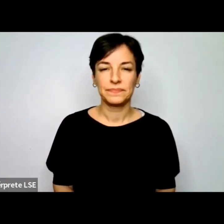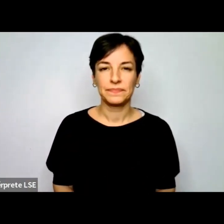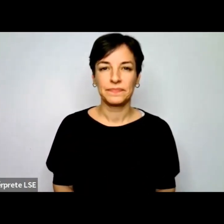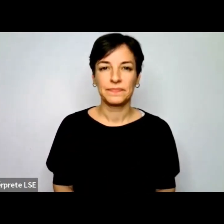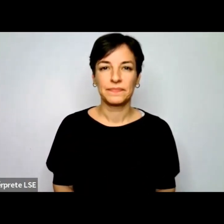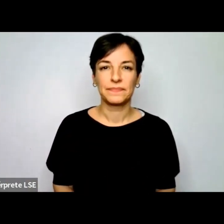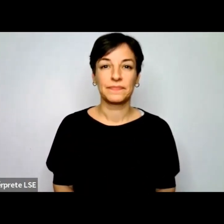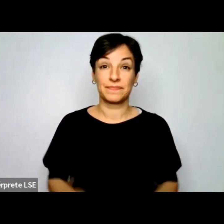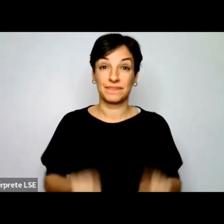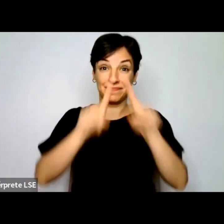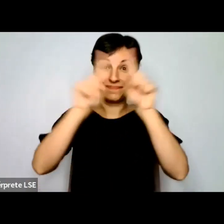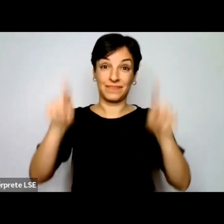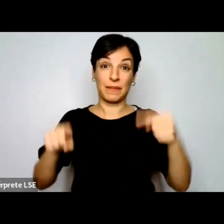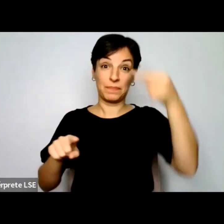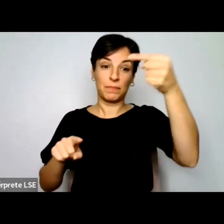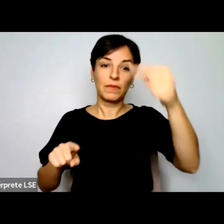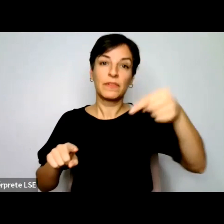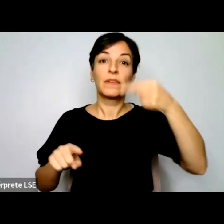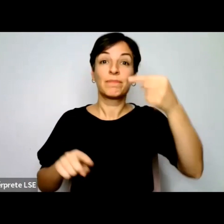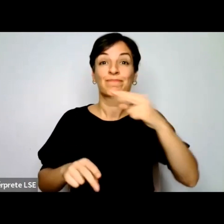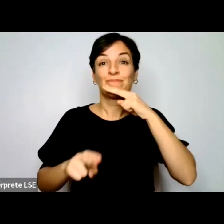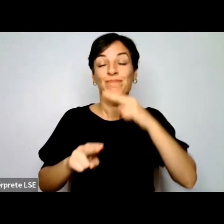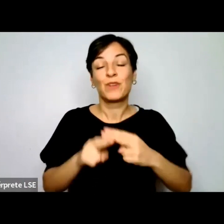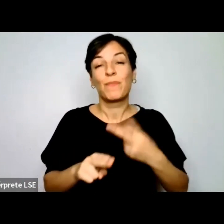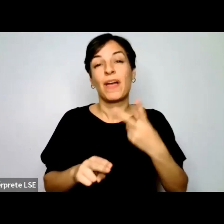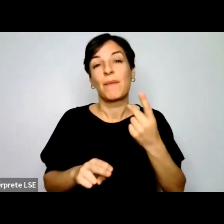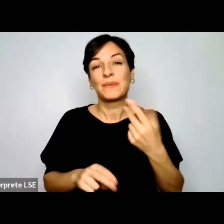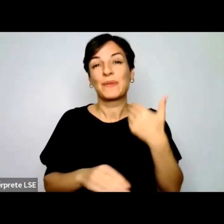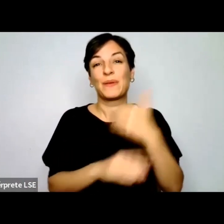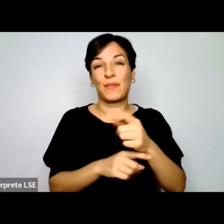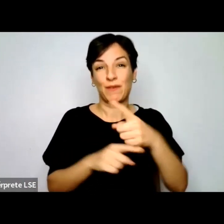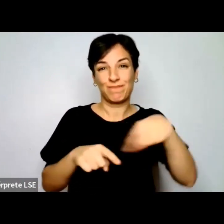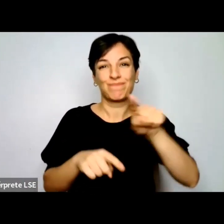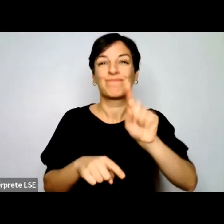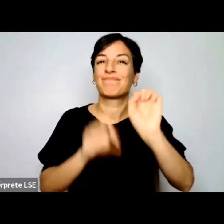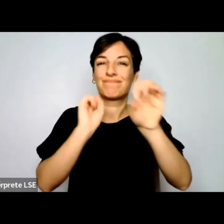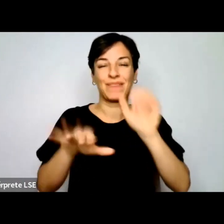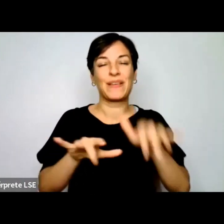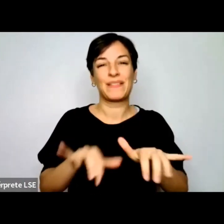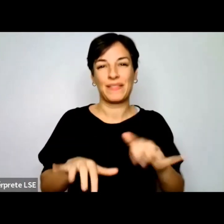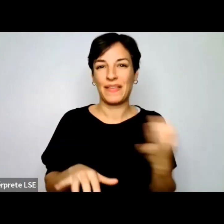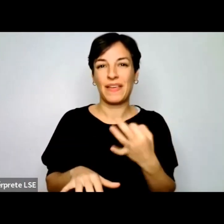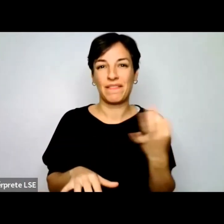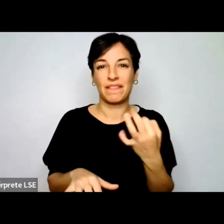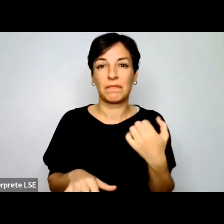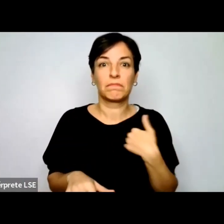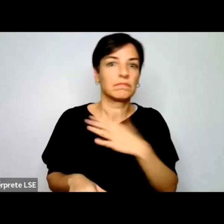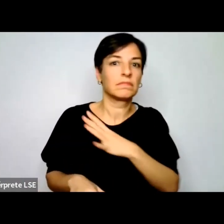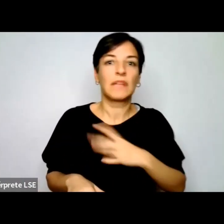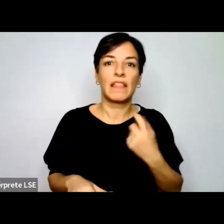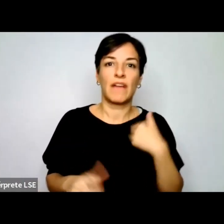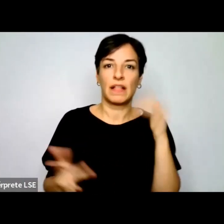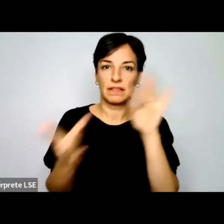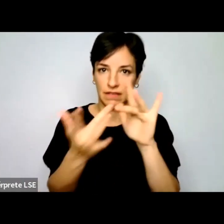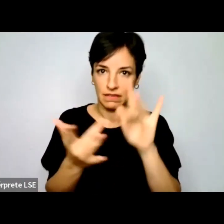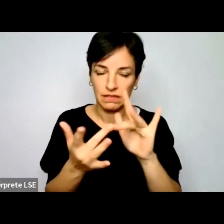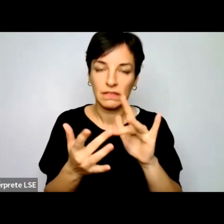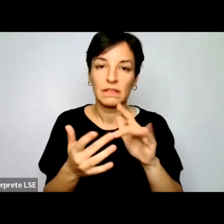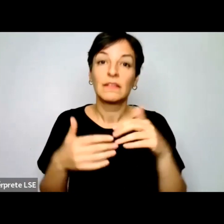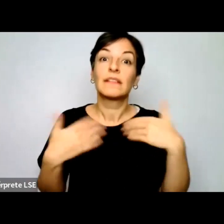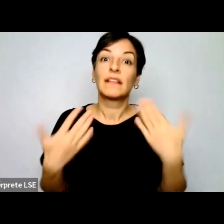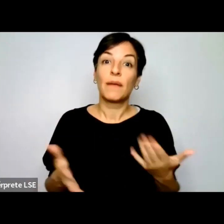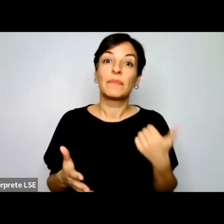que poner todos vuestros datos para que podamos localizaros en el caso de que haga falta y también para que os podamos enviar